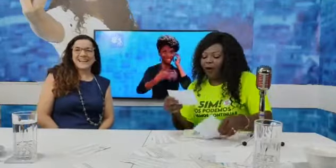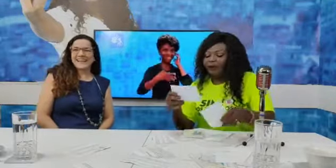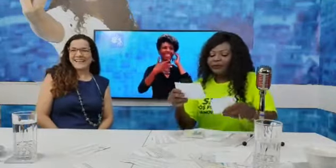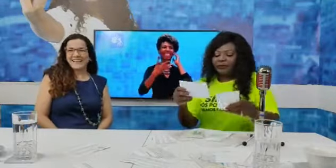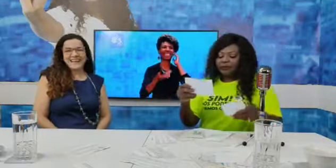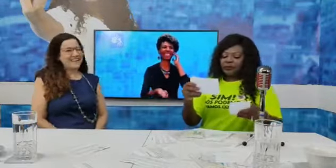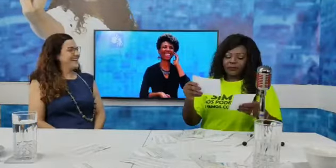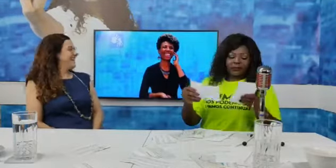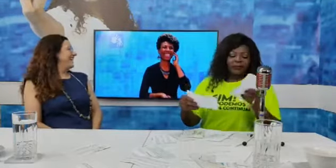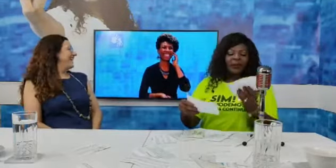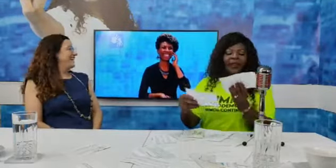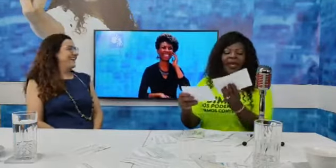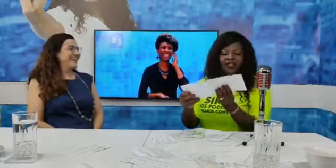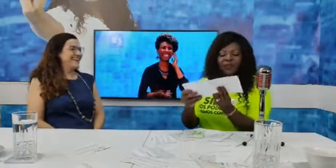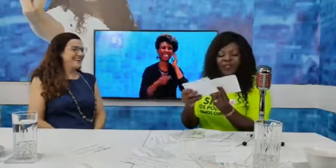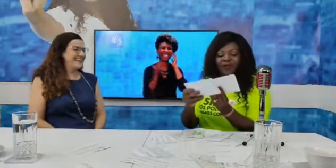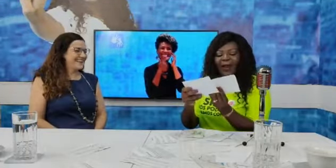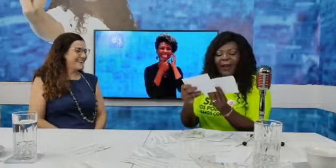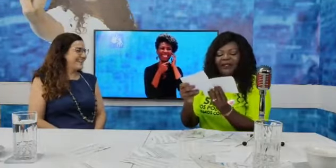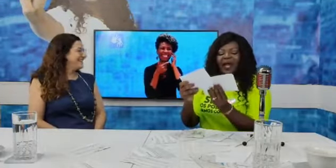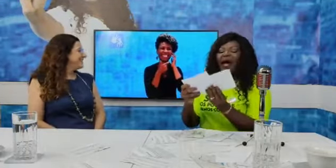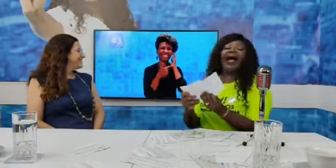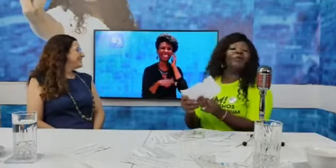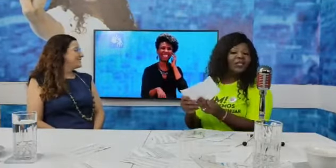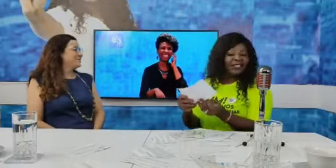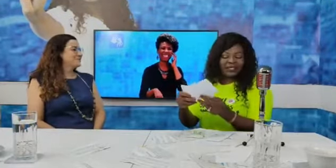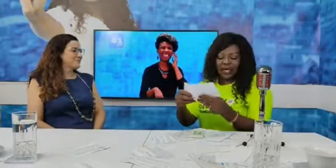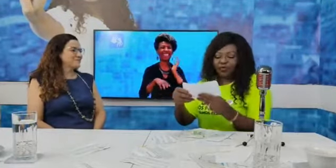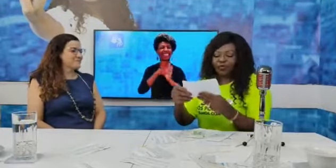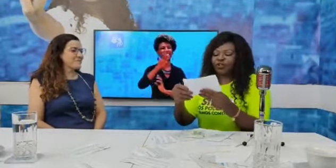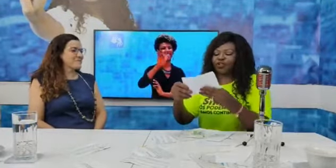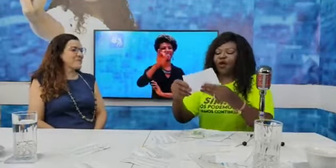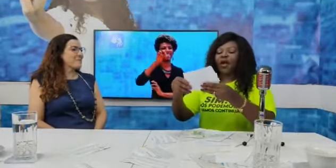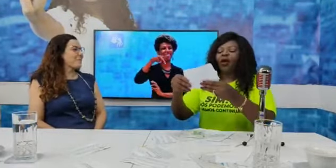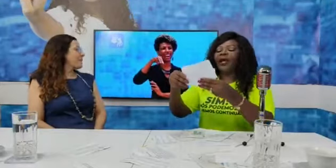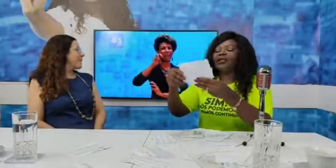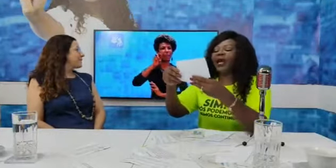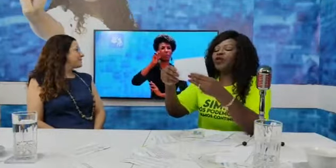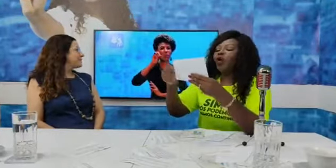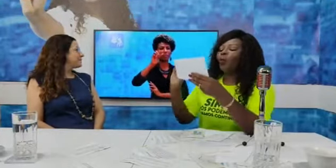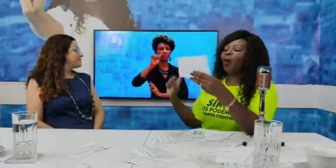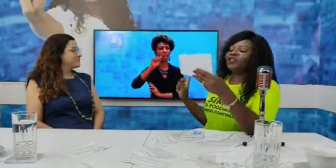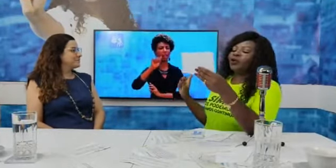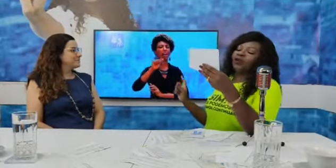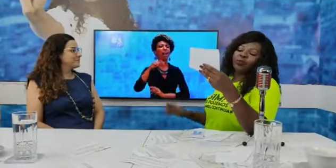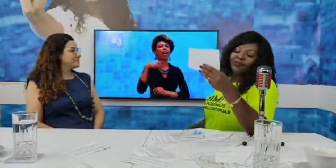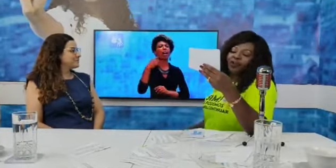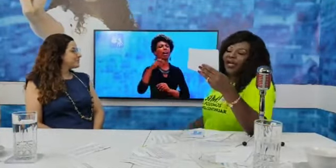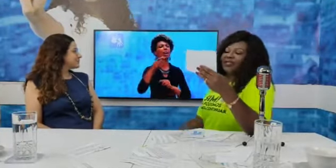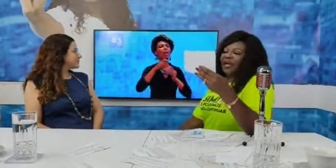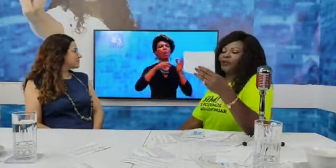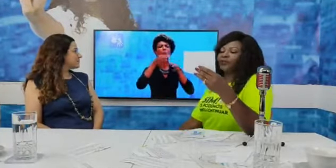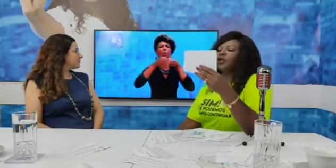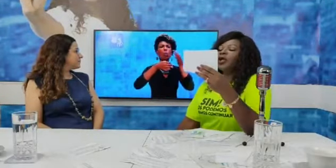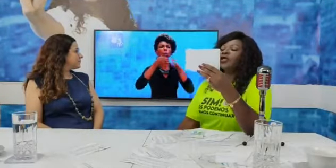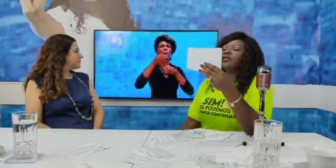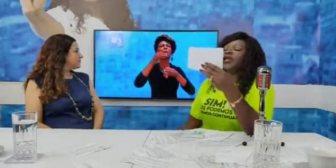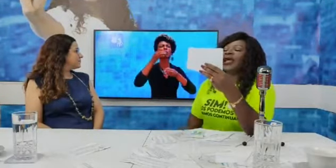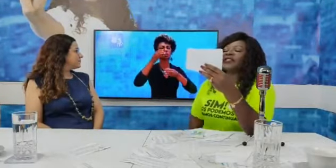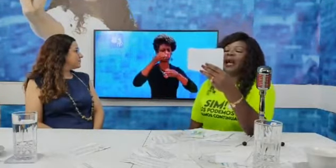Viu? A gente precisa falar mais. Raimunda Santos, comentários. Os profissionais de